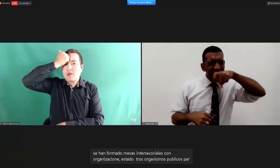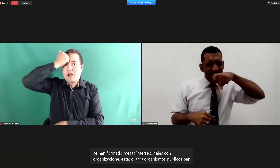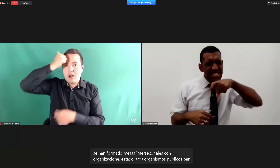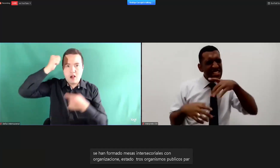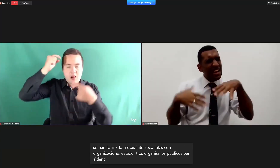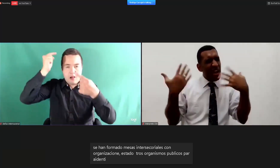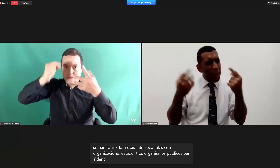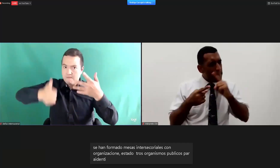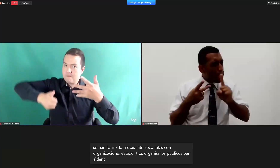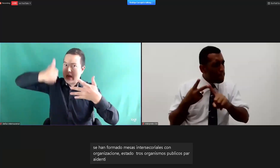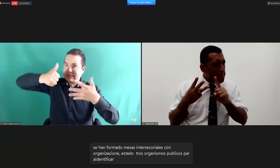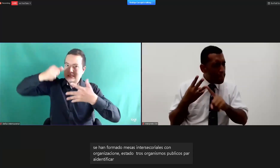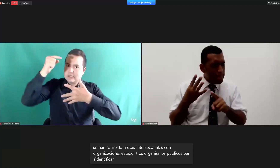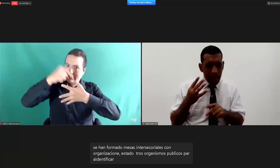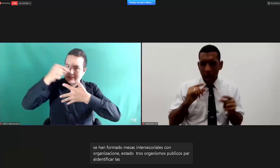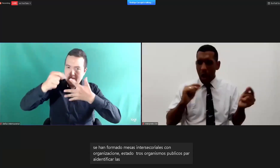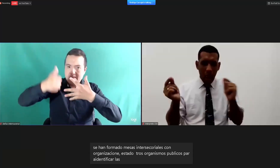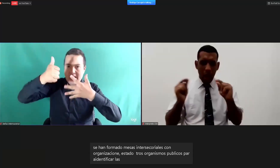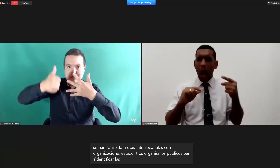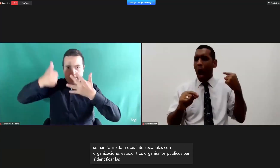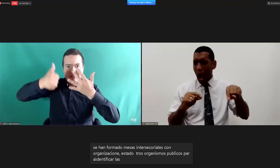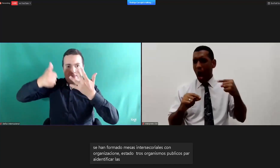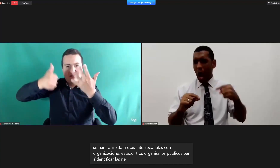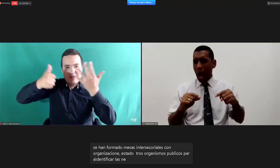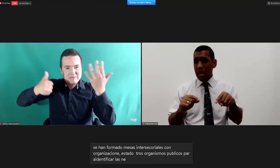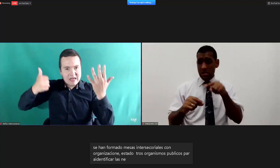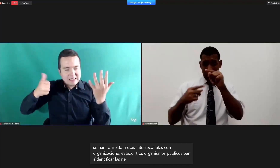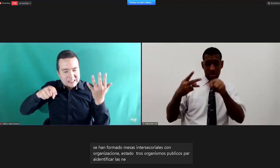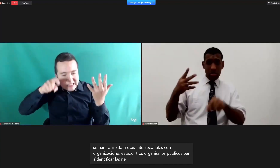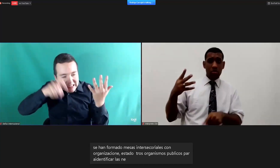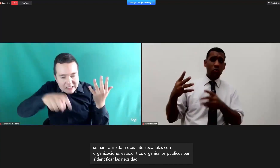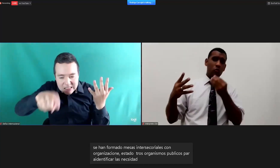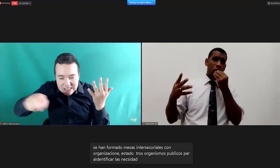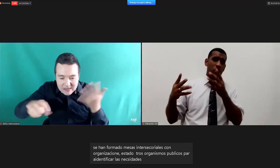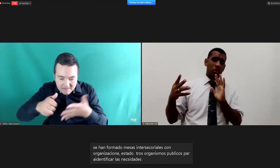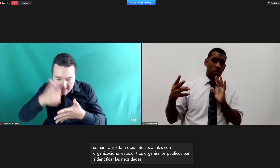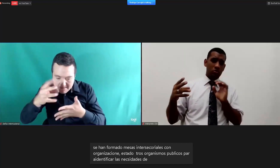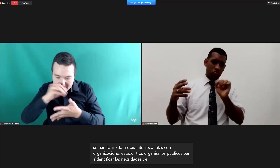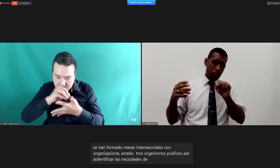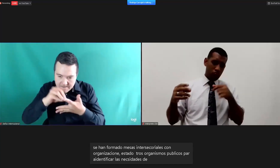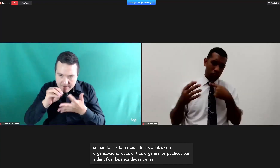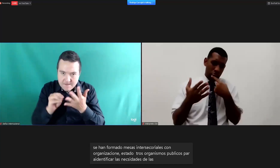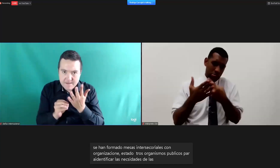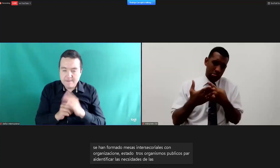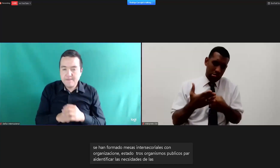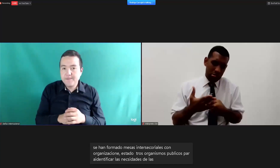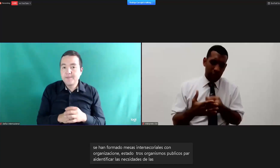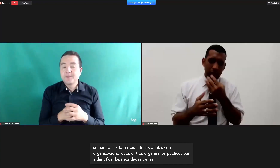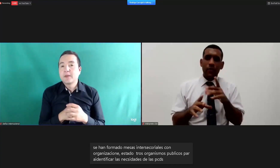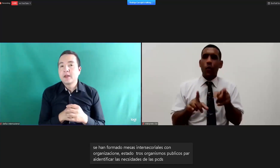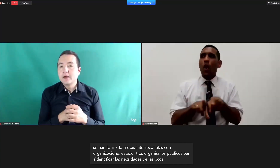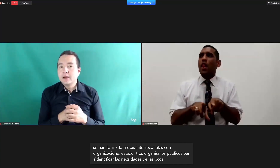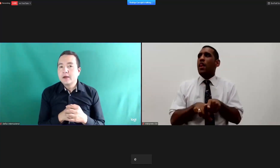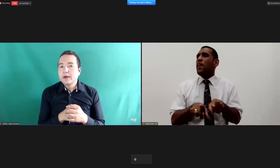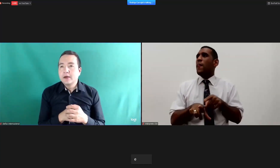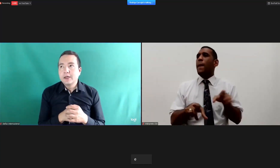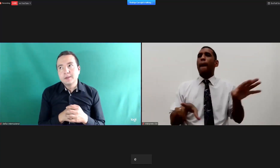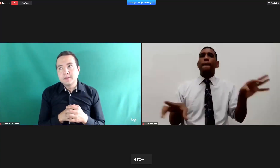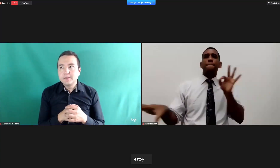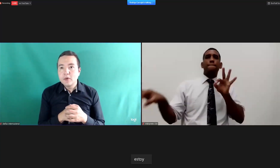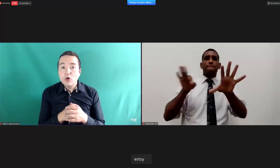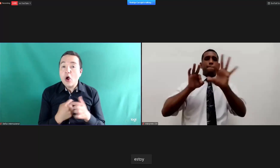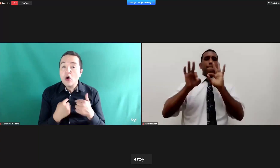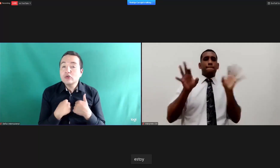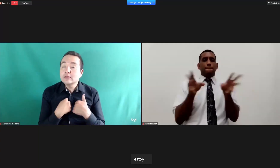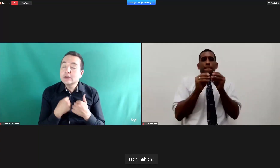estoy hablando de cosas que son muy buenas, y es verdad. Estoy de alguna forma tratando de ponerle un